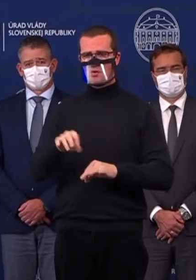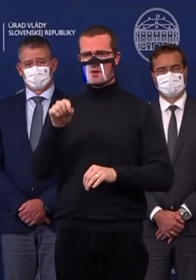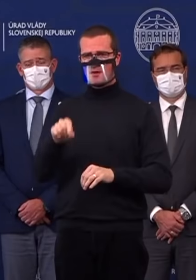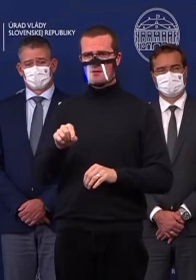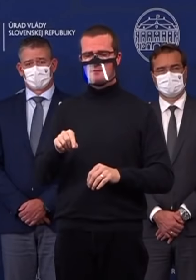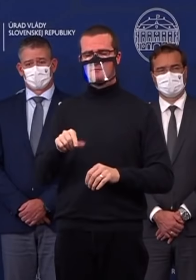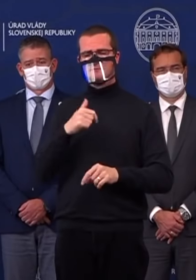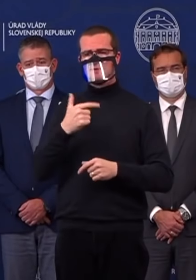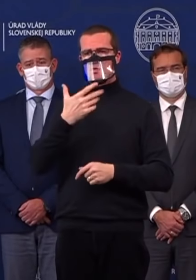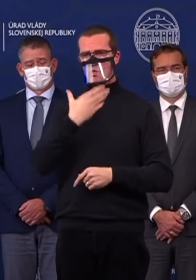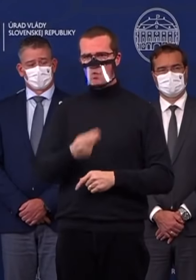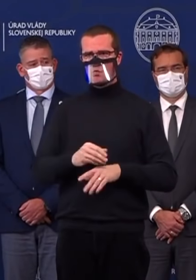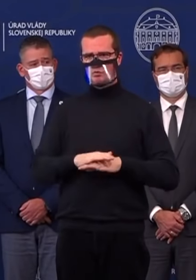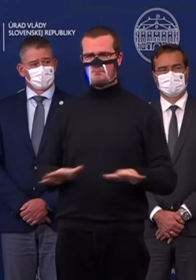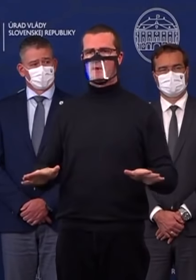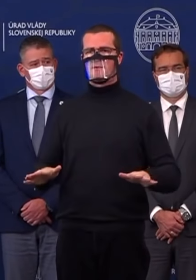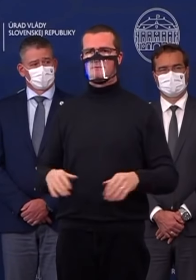za mimoriadne úspešnú.